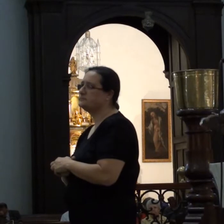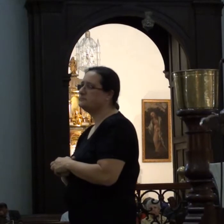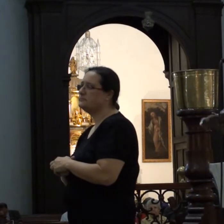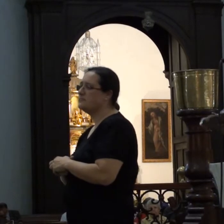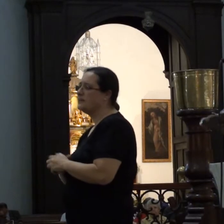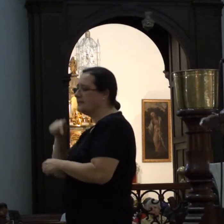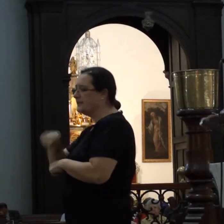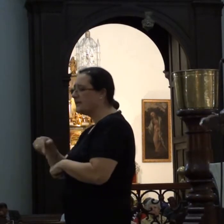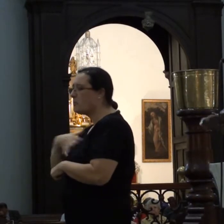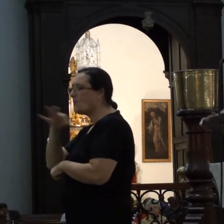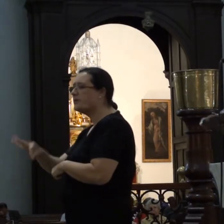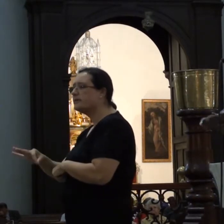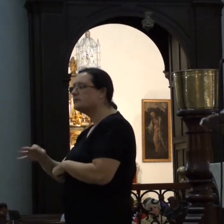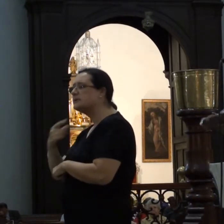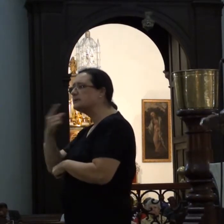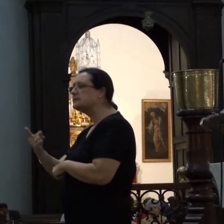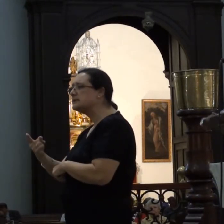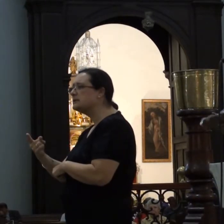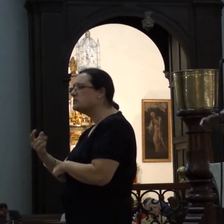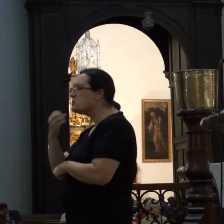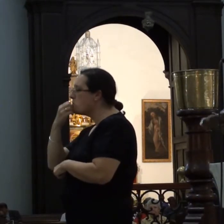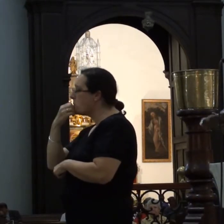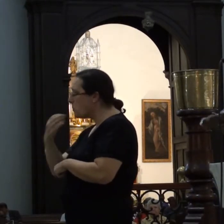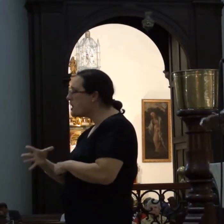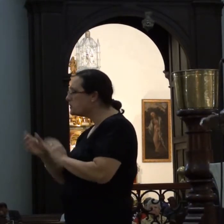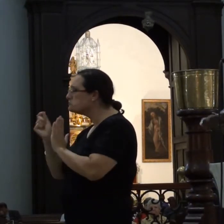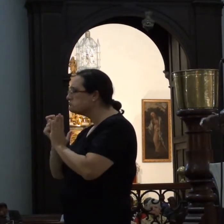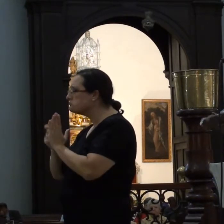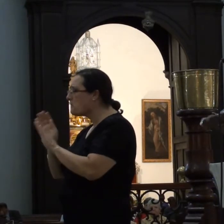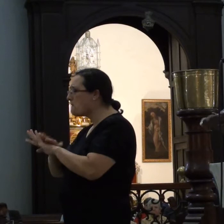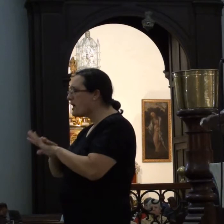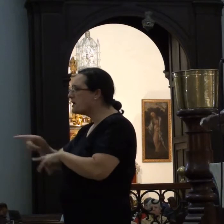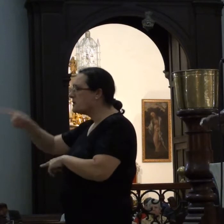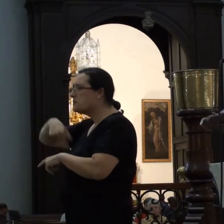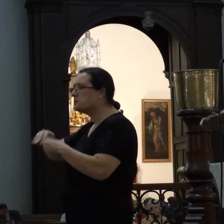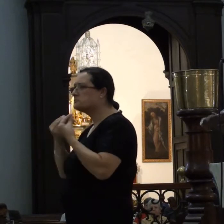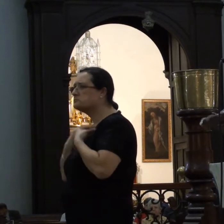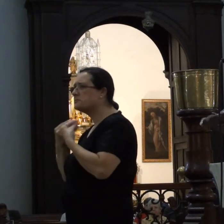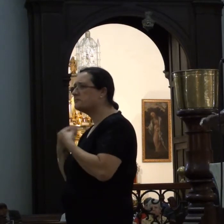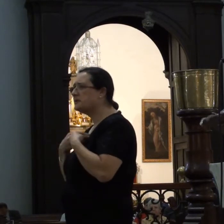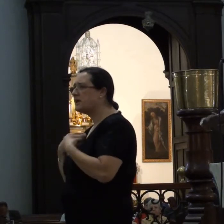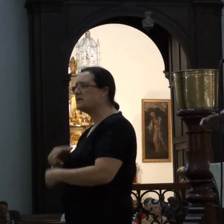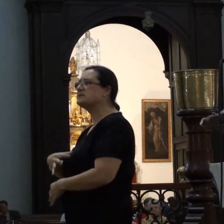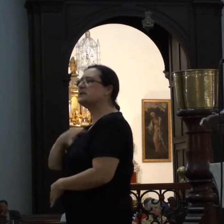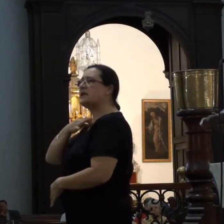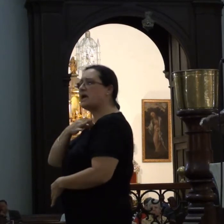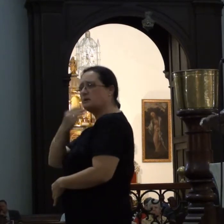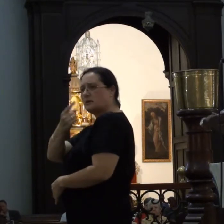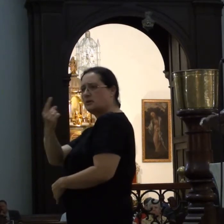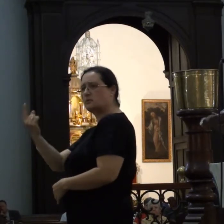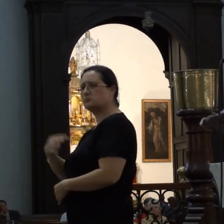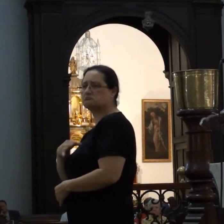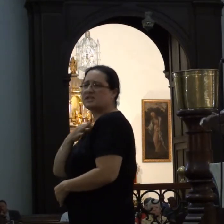desde aquí podemos extraer unas estupendas consecuencias para nuestra condición de seglares